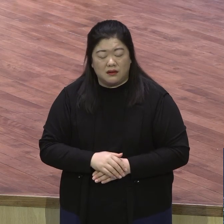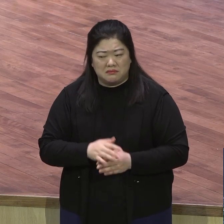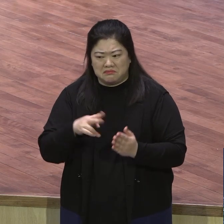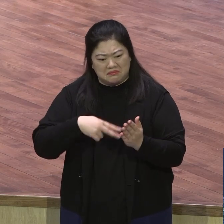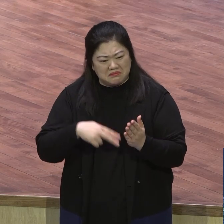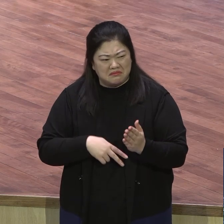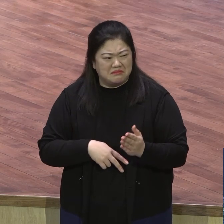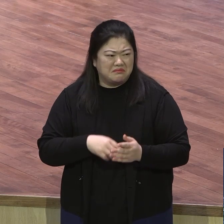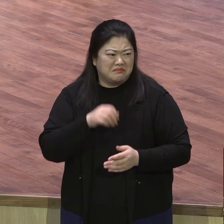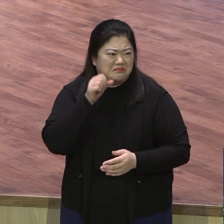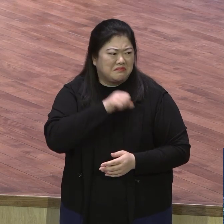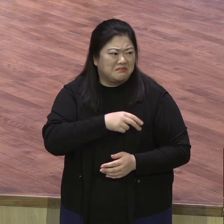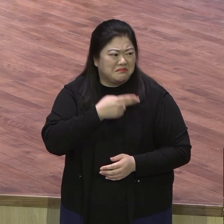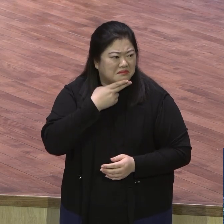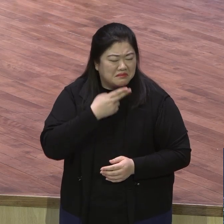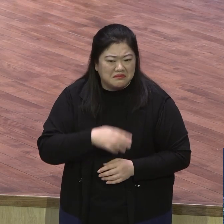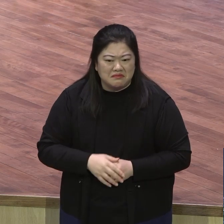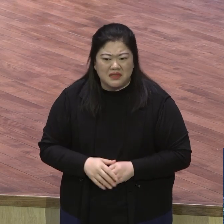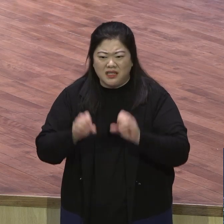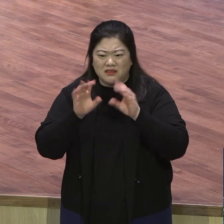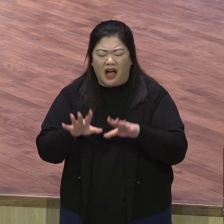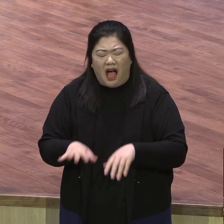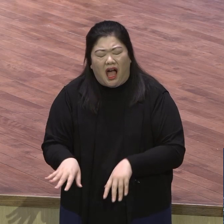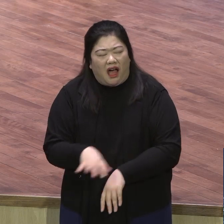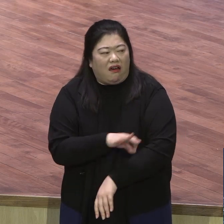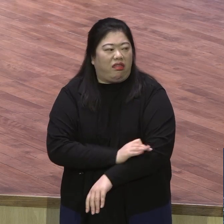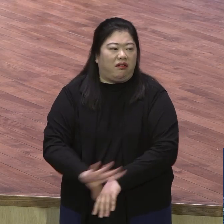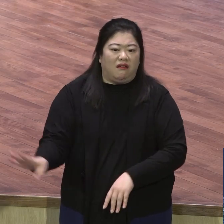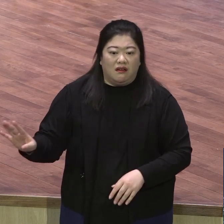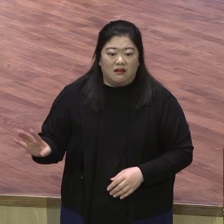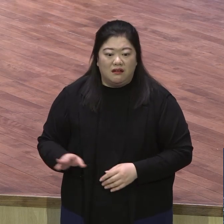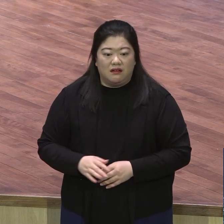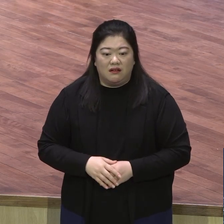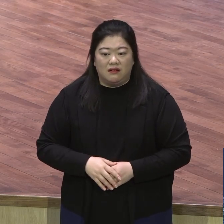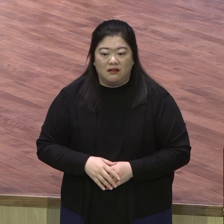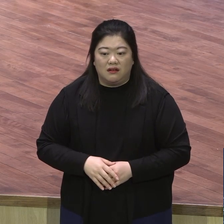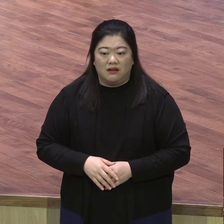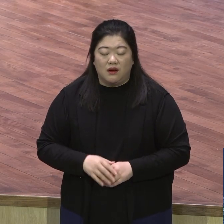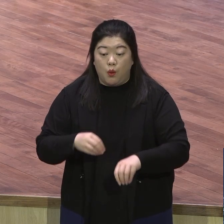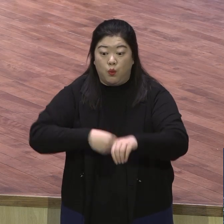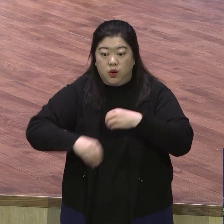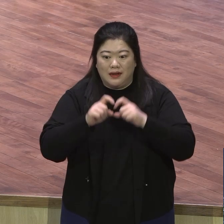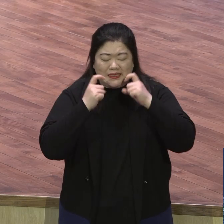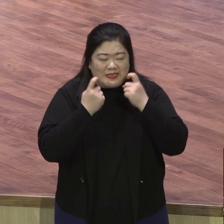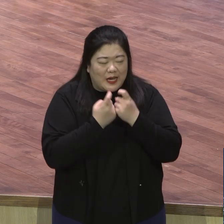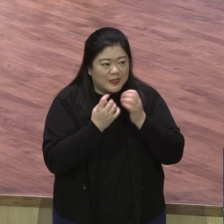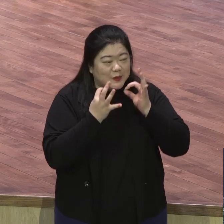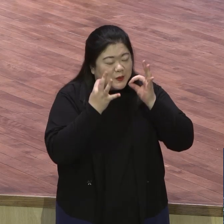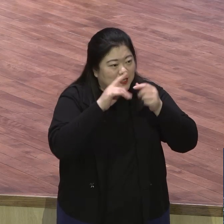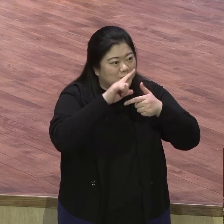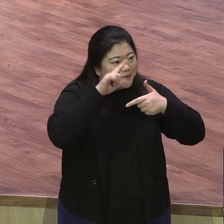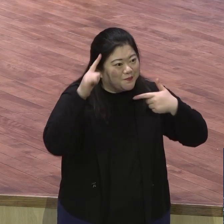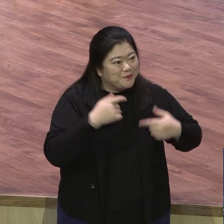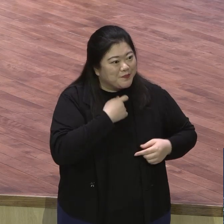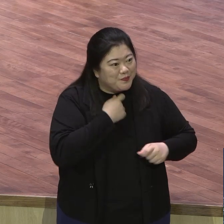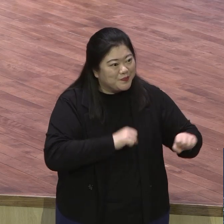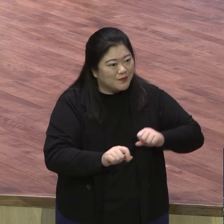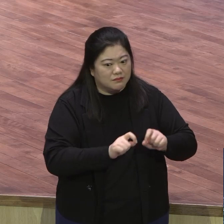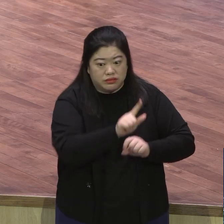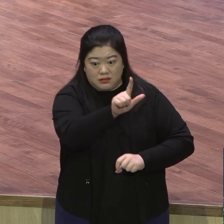다른 짓을 한다고 다른 자기 모습을 드러내려고 다른 방법을 쓴다고 인간관계